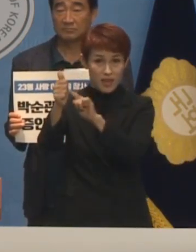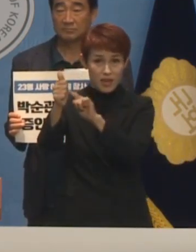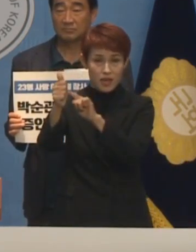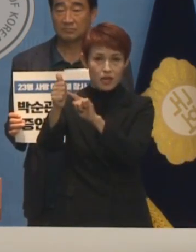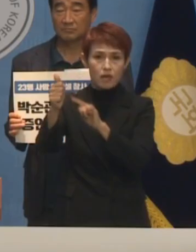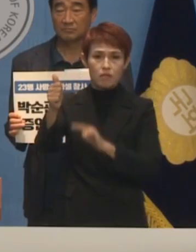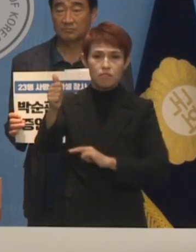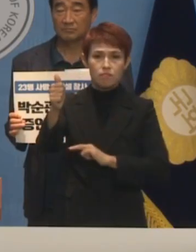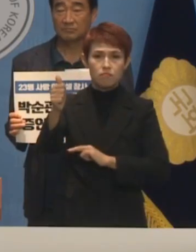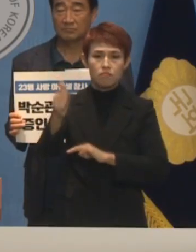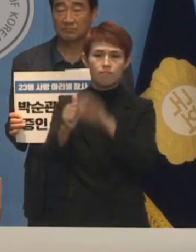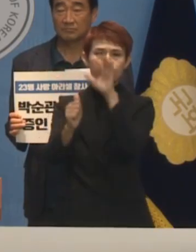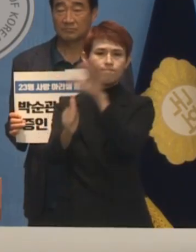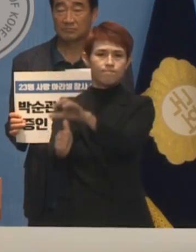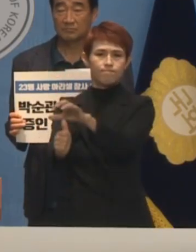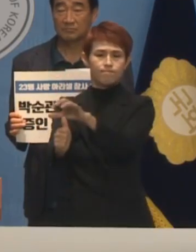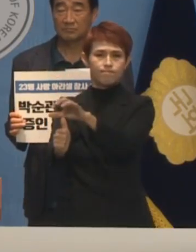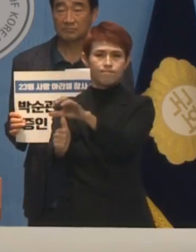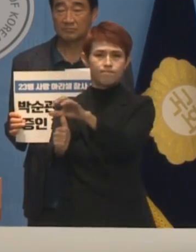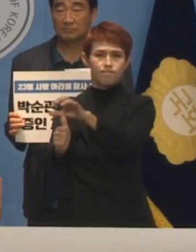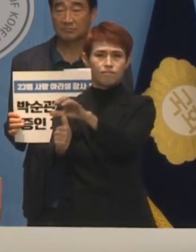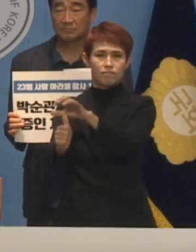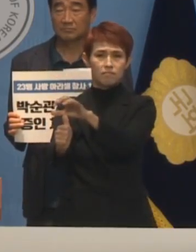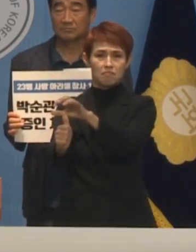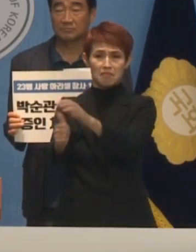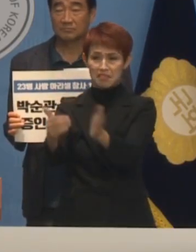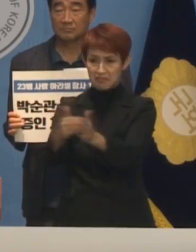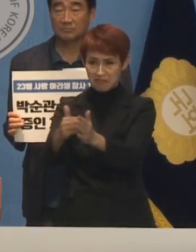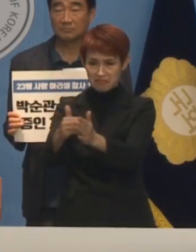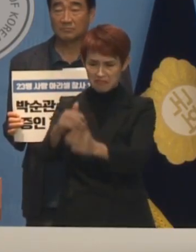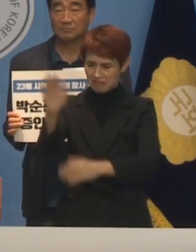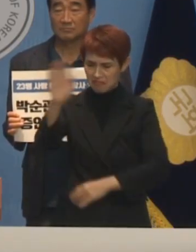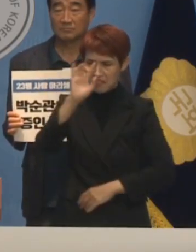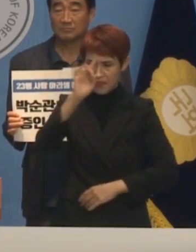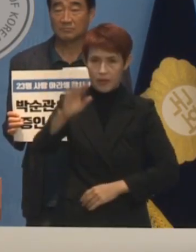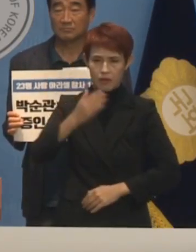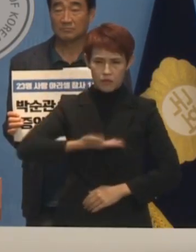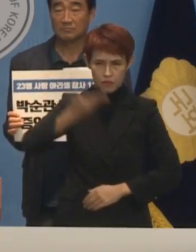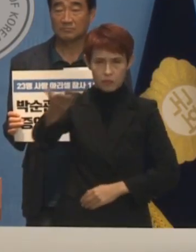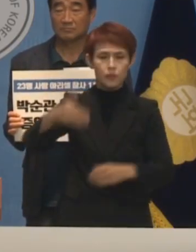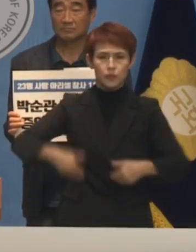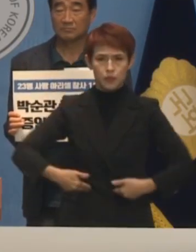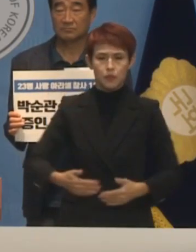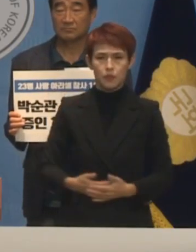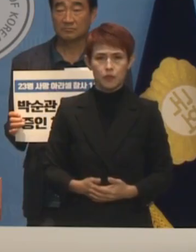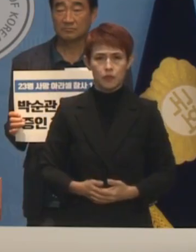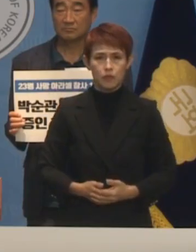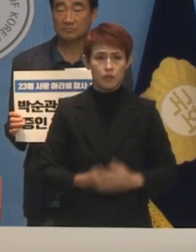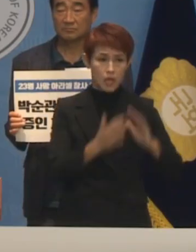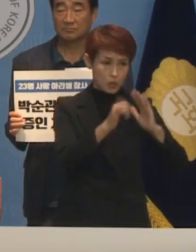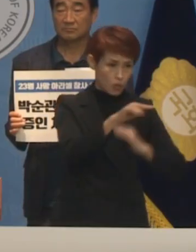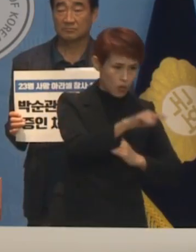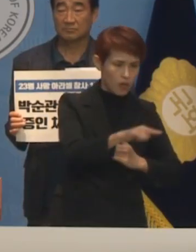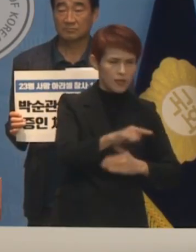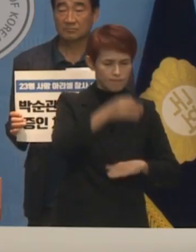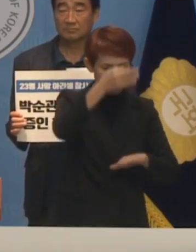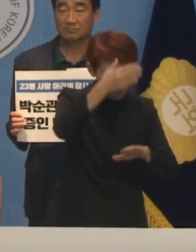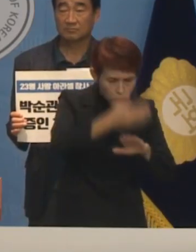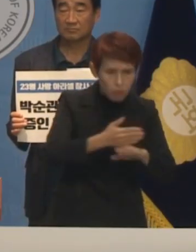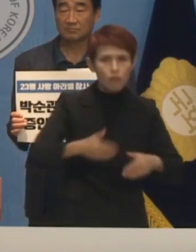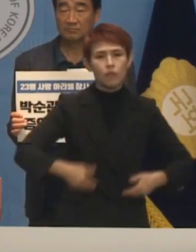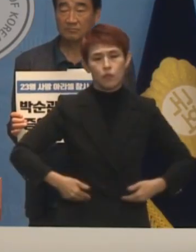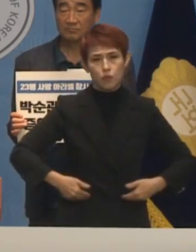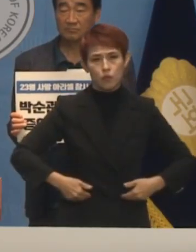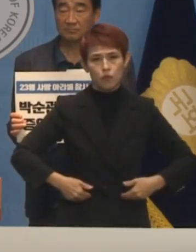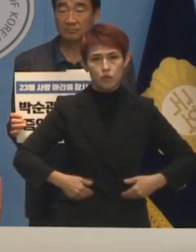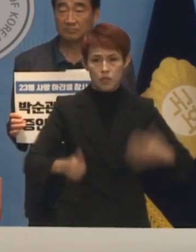달간 감옥 생활로 책임을 다할 수 없다는 것을 알려주어야 합니다. 유족에 대한 진정성 있는 사과와